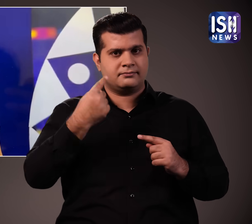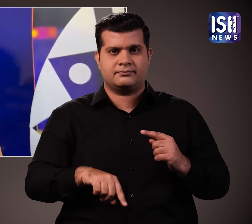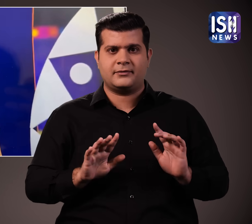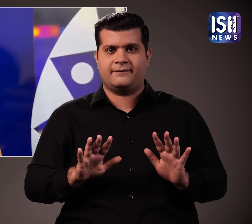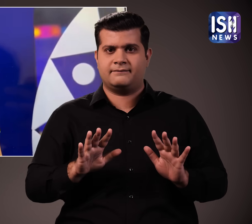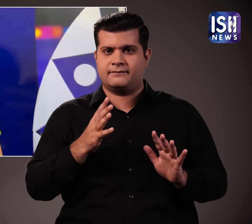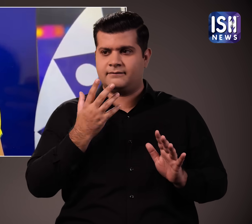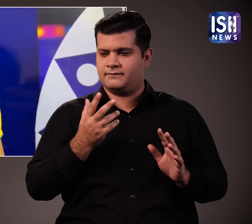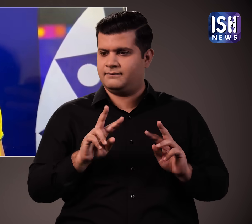मंच से चले गए